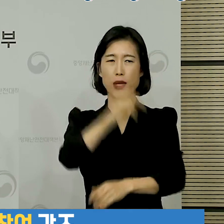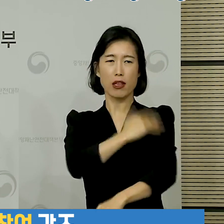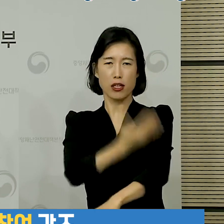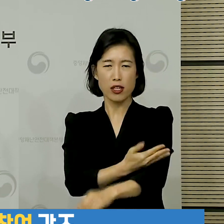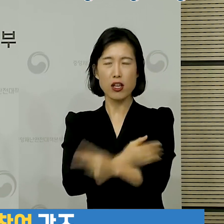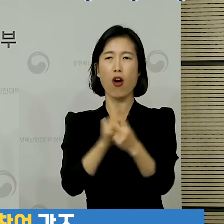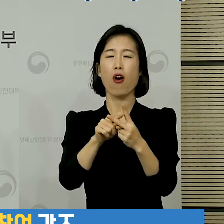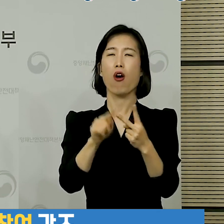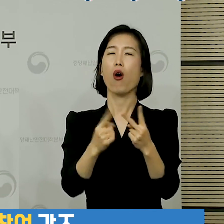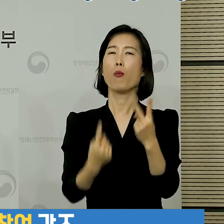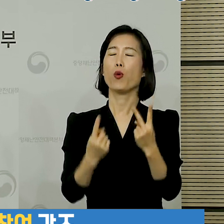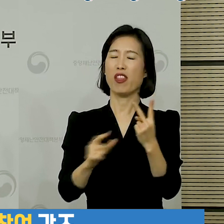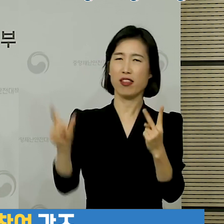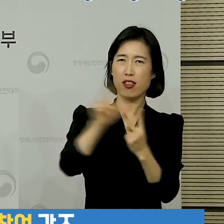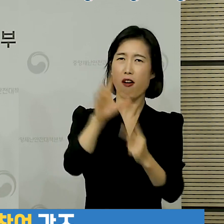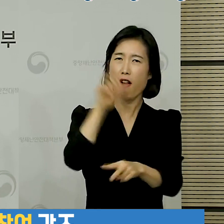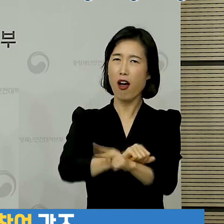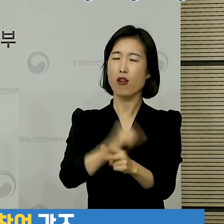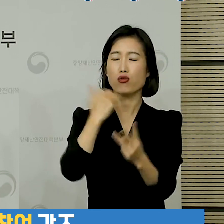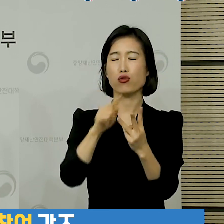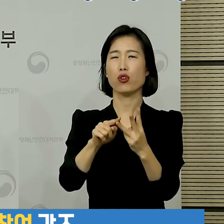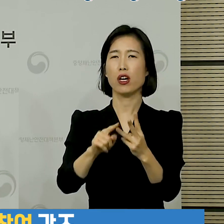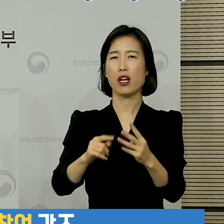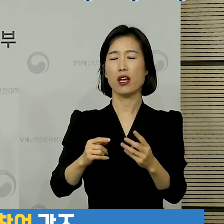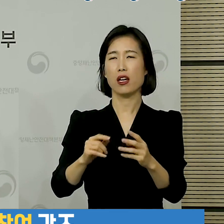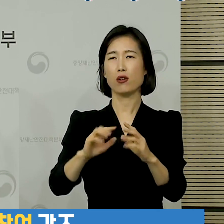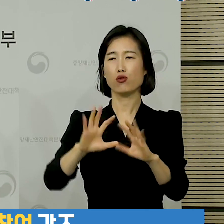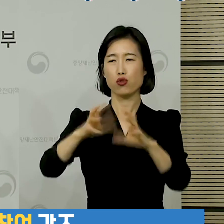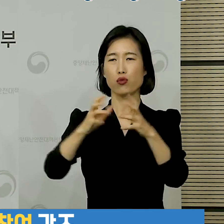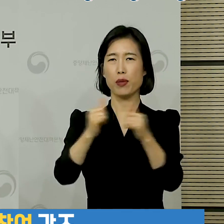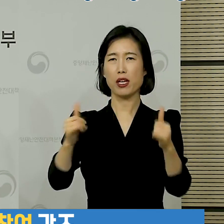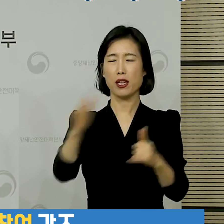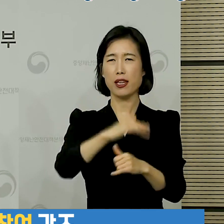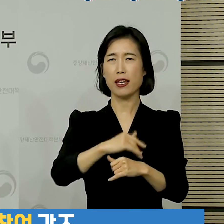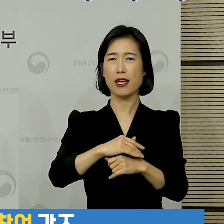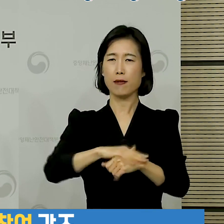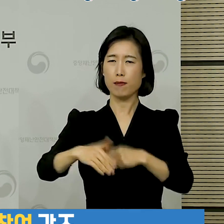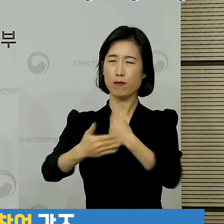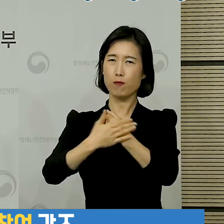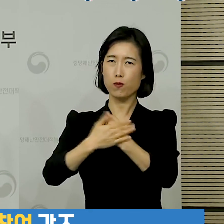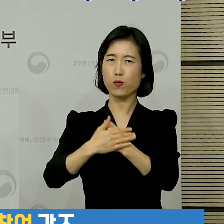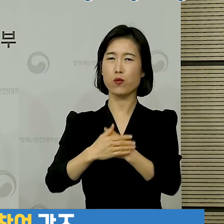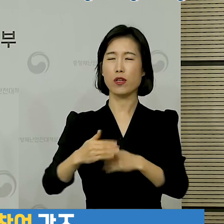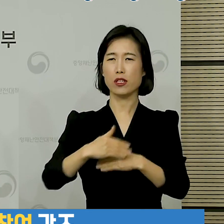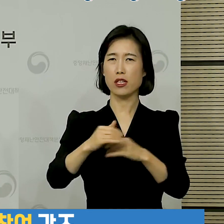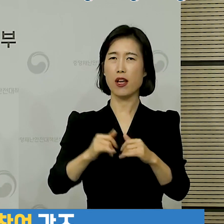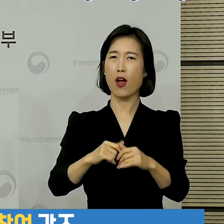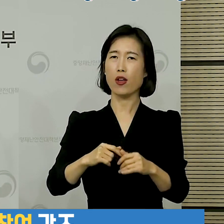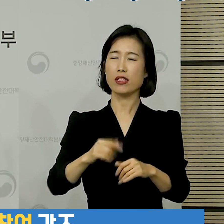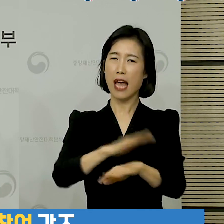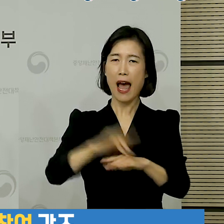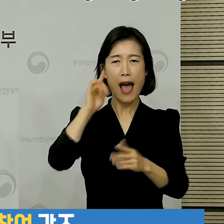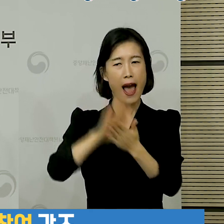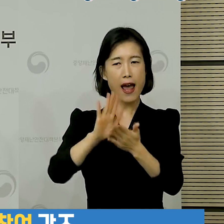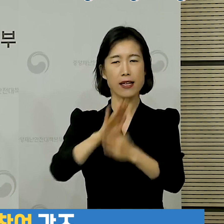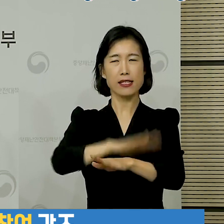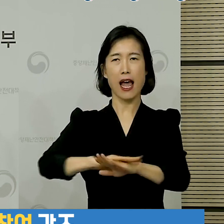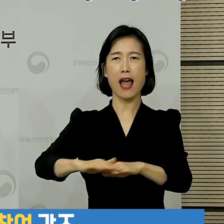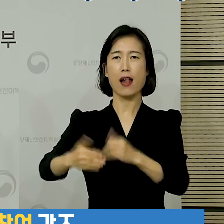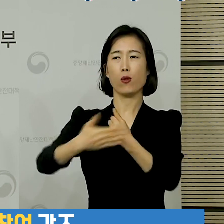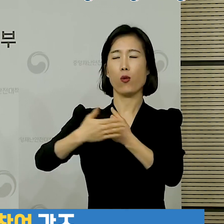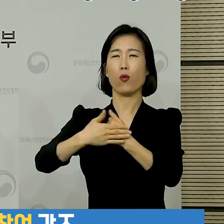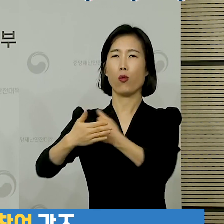중요한 것이 바로 우리 국민들의 성숙한 시민 의식에 의한 자율적인 참여 이런